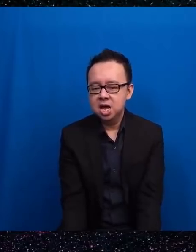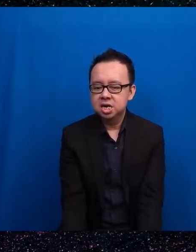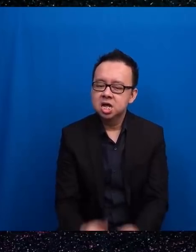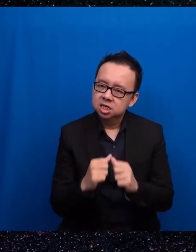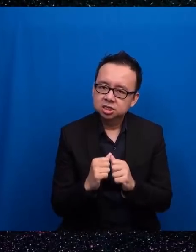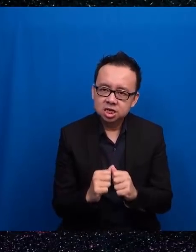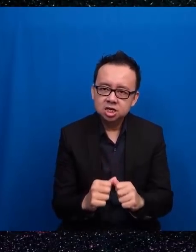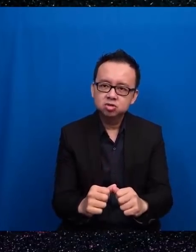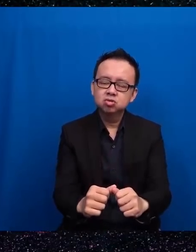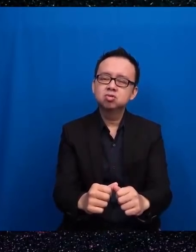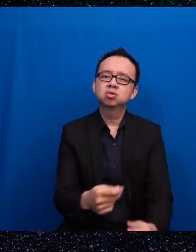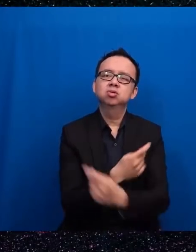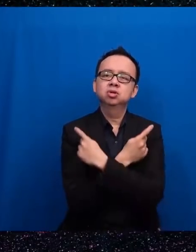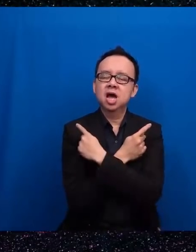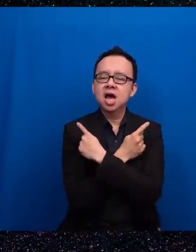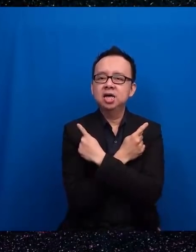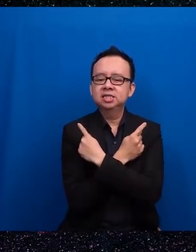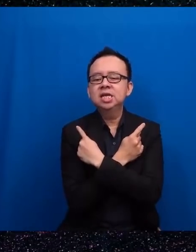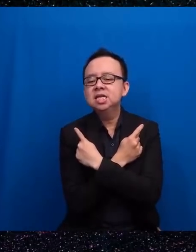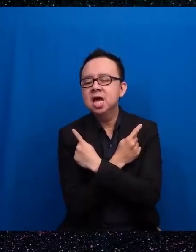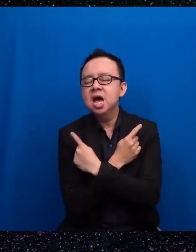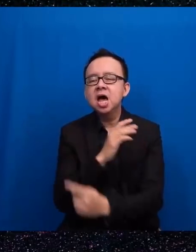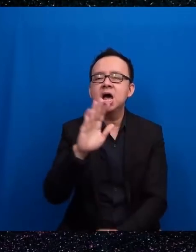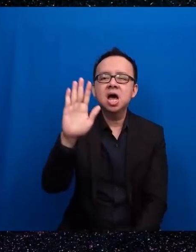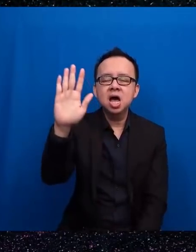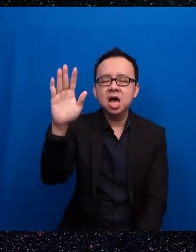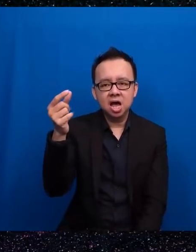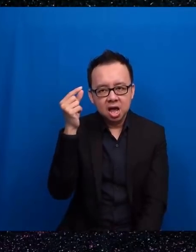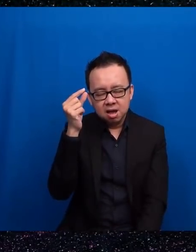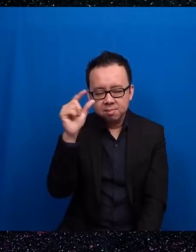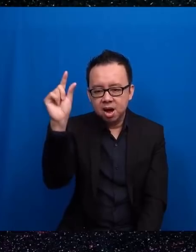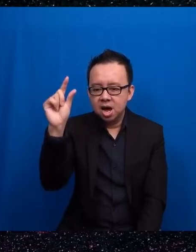sediakan seturut kasih-Nya